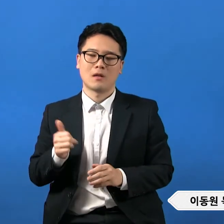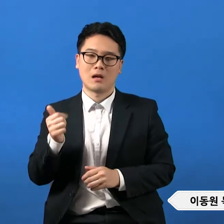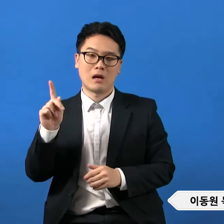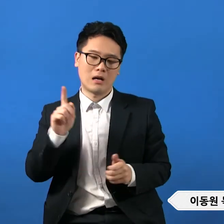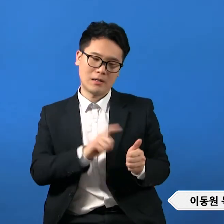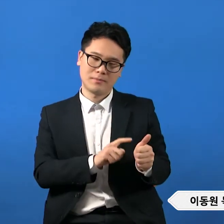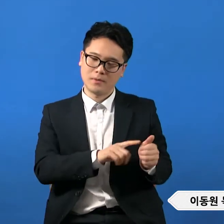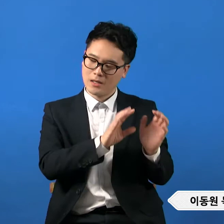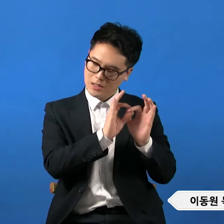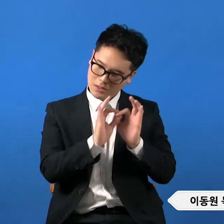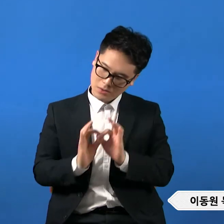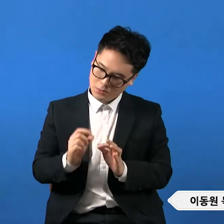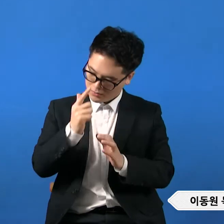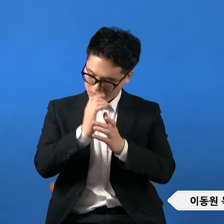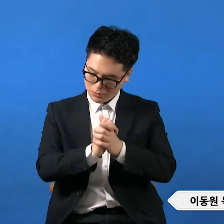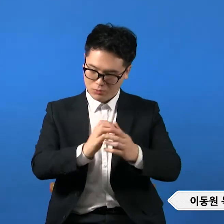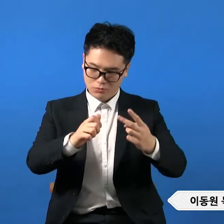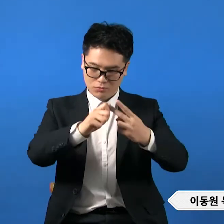하박국의 계속되는 두 번째 기도,